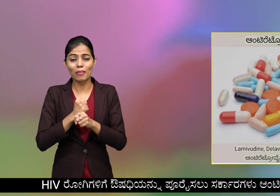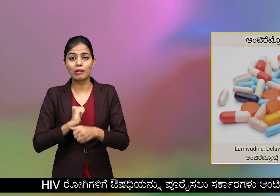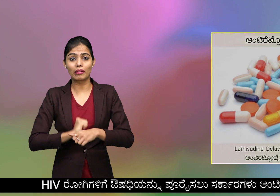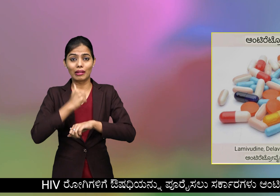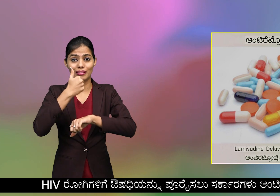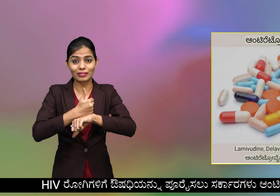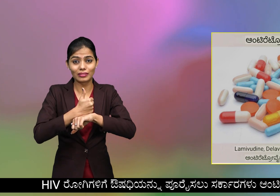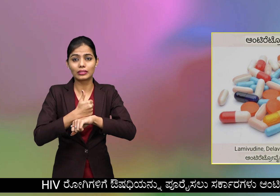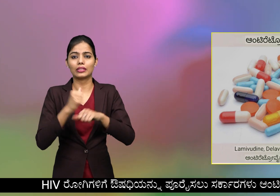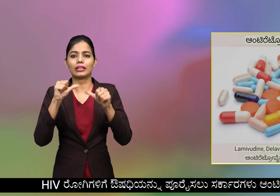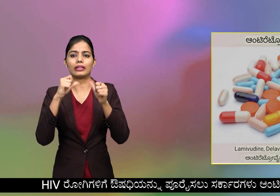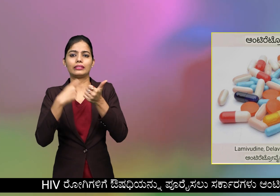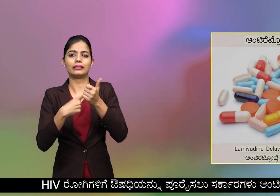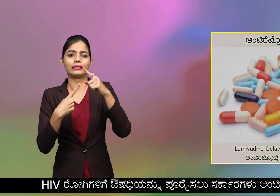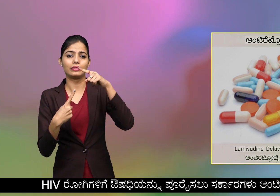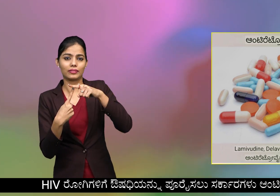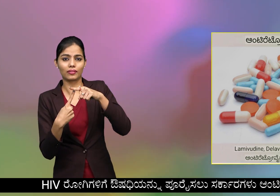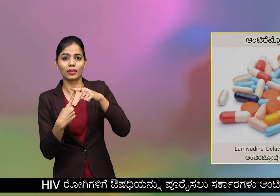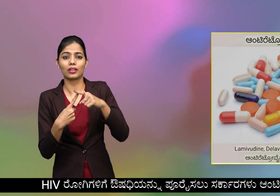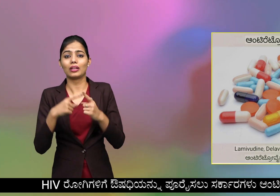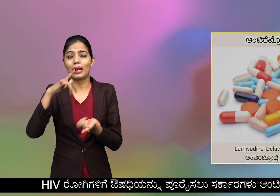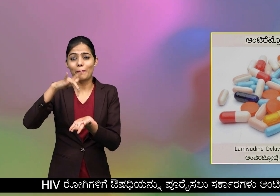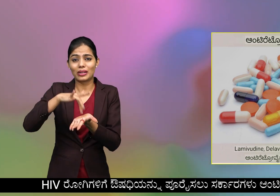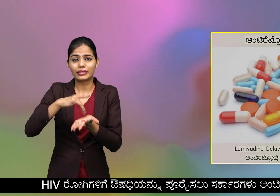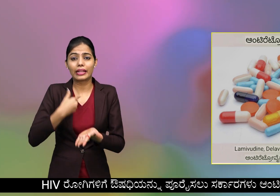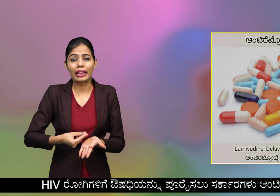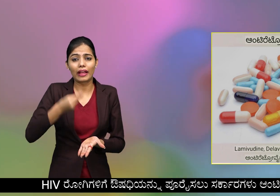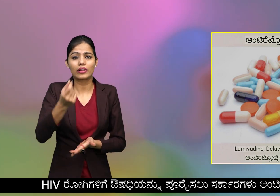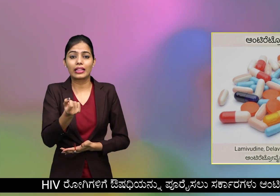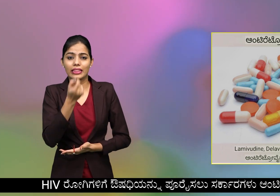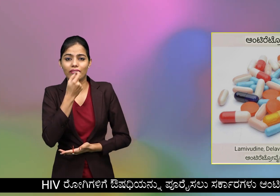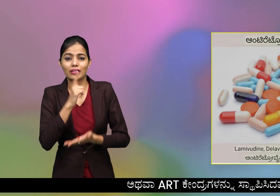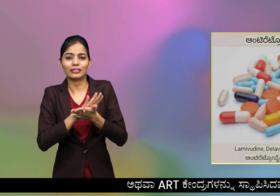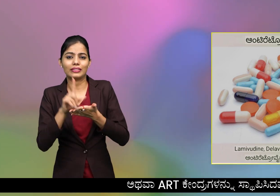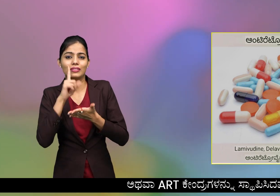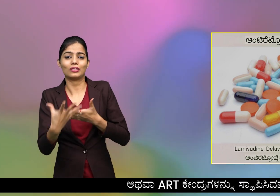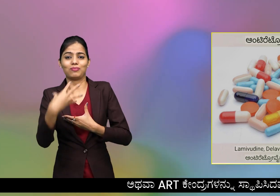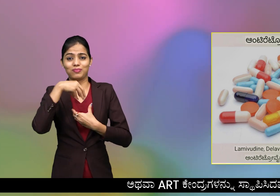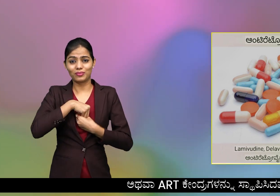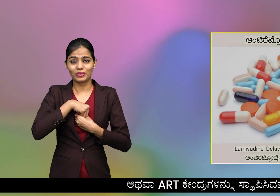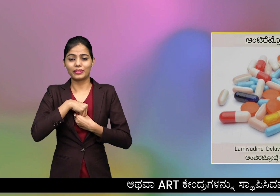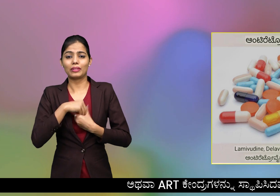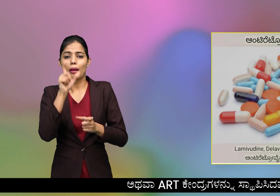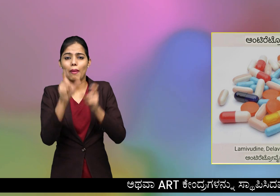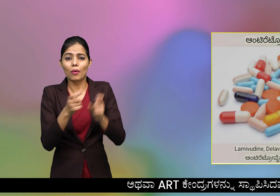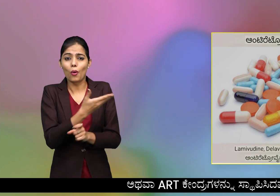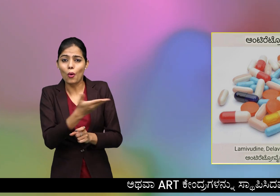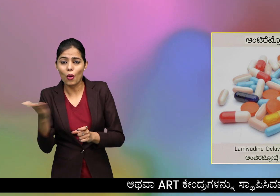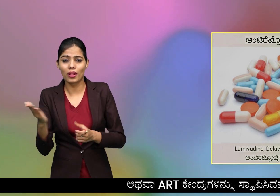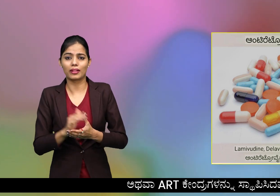HIV ರೋಗಿಗಳಿಗೆ ಔಷಧಿಯನ್ನ ಪೂರೈಸಲು ಸರ್ಕಾರ ಆಂಟಿ ರೆಟ್ರೋವೈರಲ್ ಥೆರಪಿ ಅಥವಾ ART ಕೇಂದ್ರಗಳನ್ನು ಸ್ಥಾಪಿಸಿದವು.